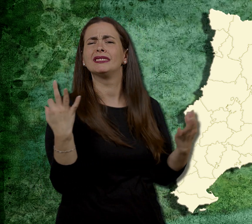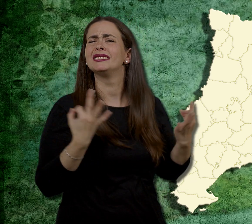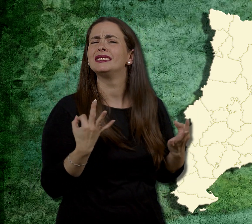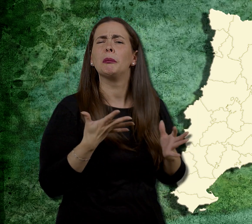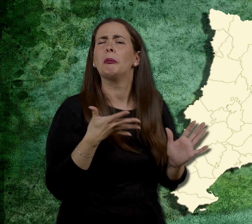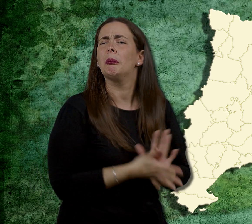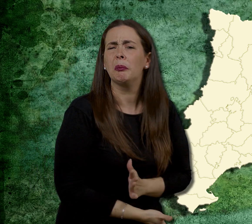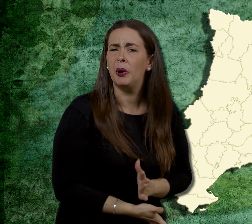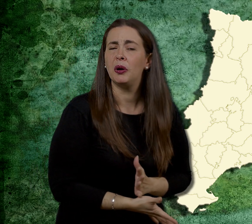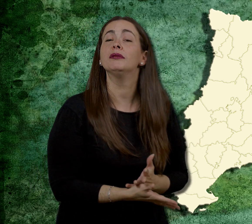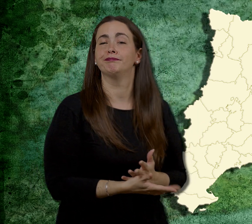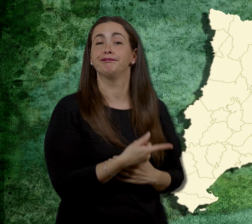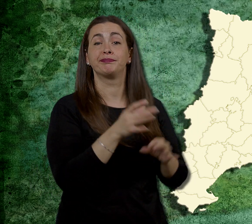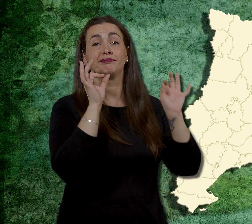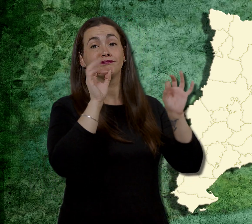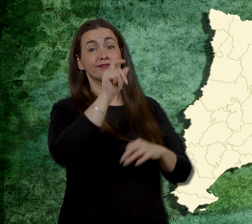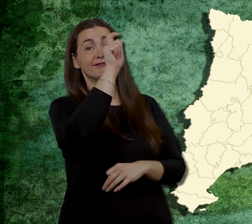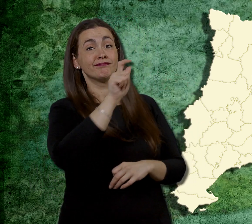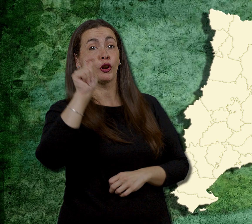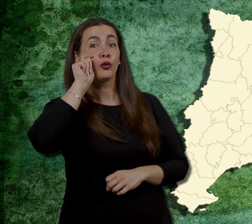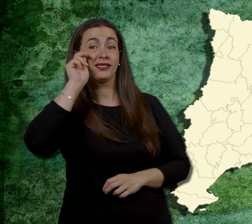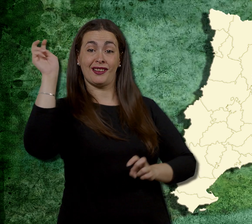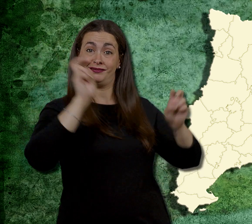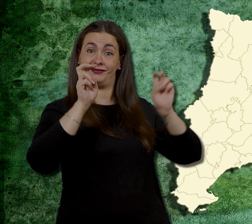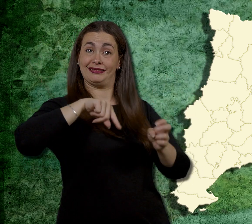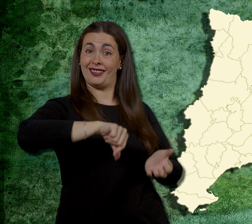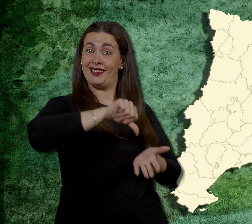Destacat, destinació obligada dels turistes de compres que arriben a Barcelona.